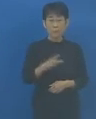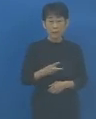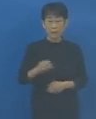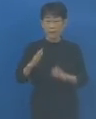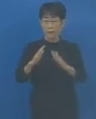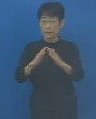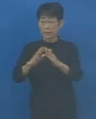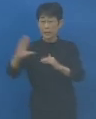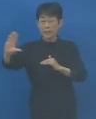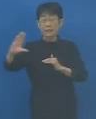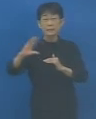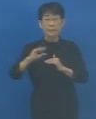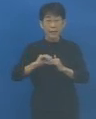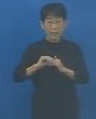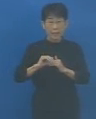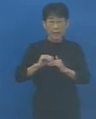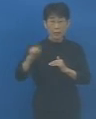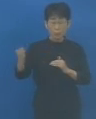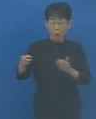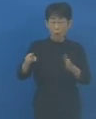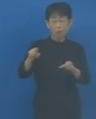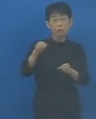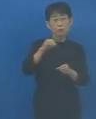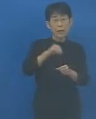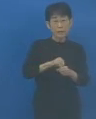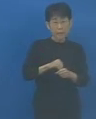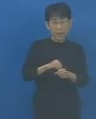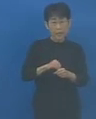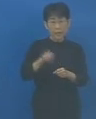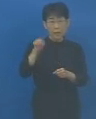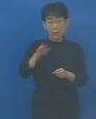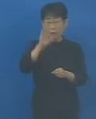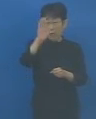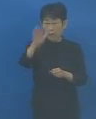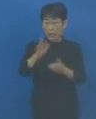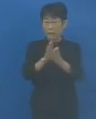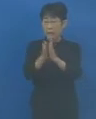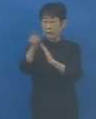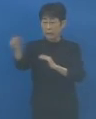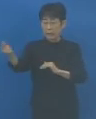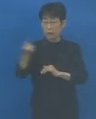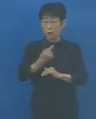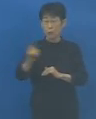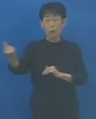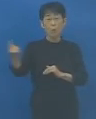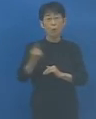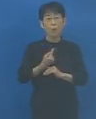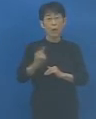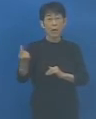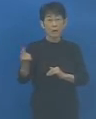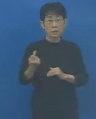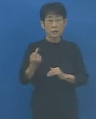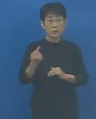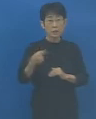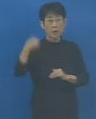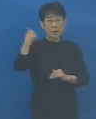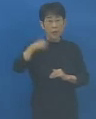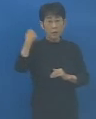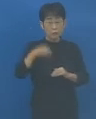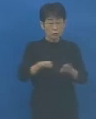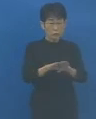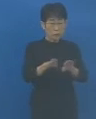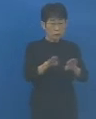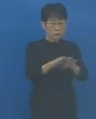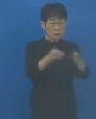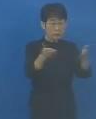含めて県外との往来、これから夏休み本番に入ってきて盆休みもございますけれども、